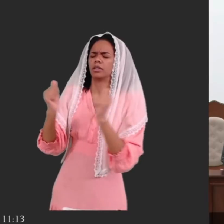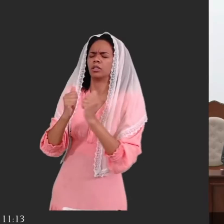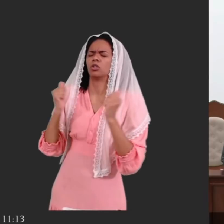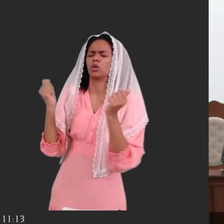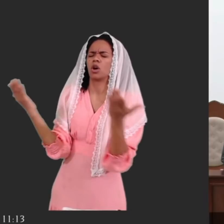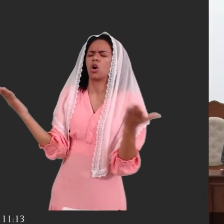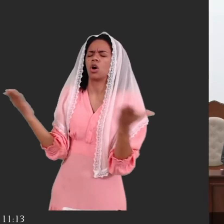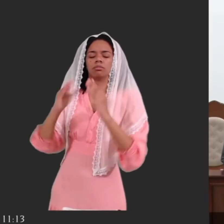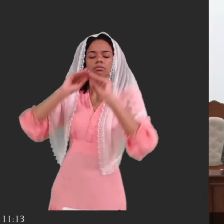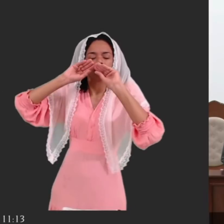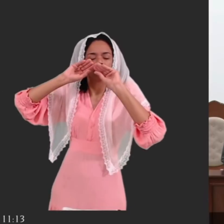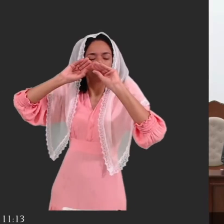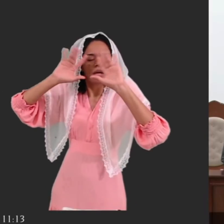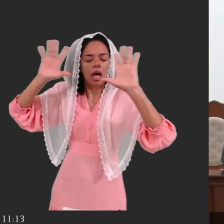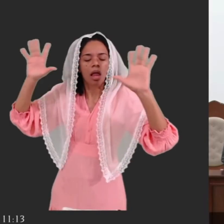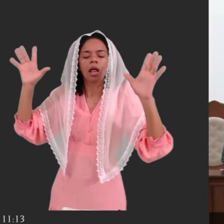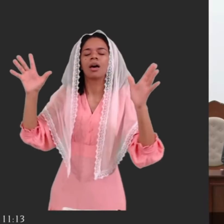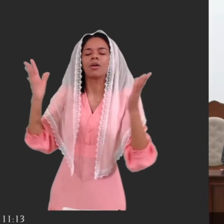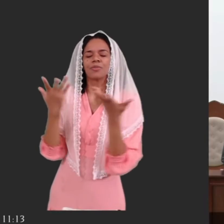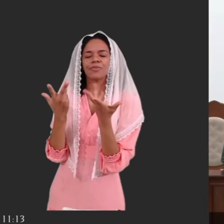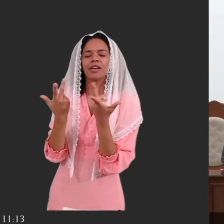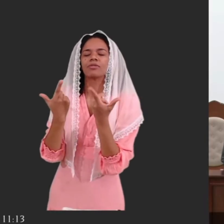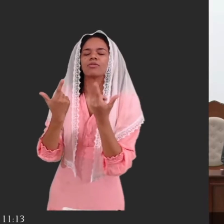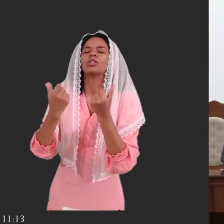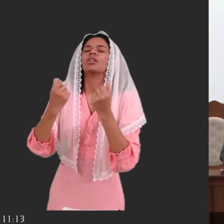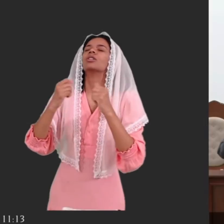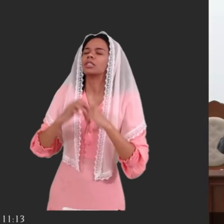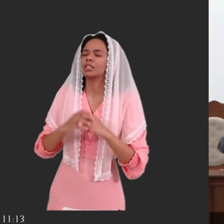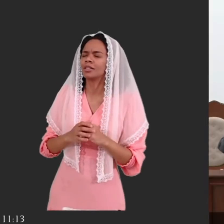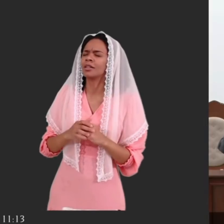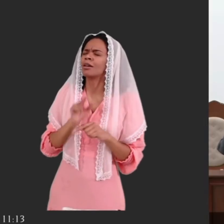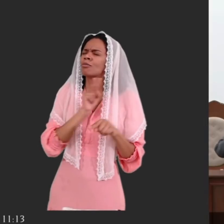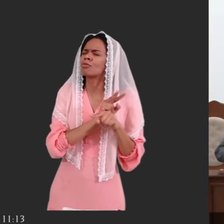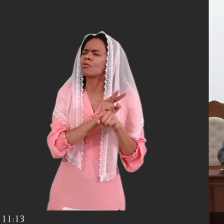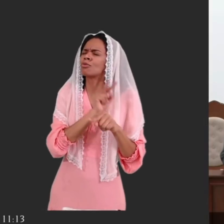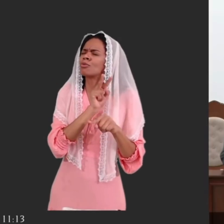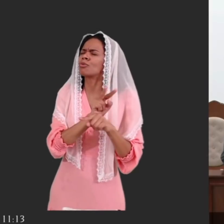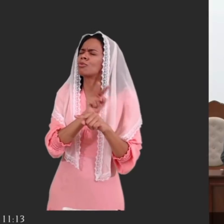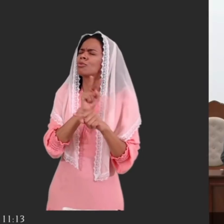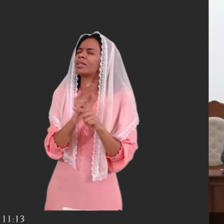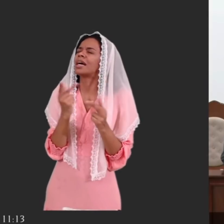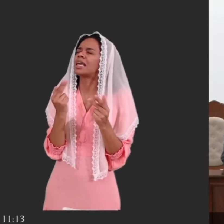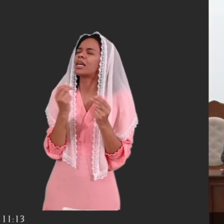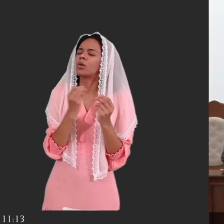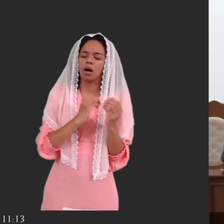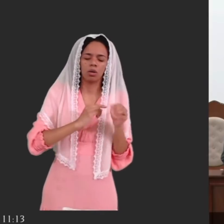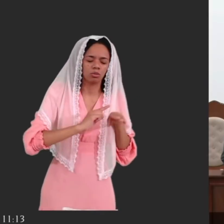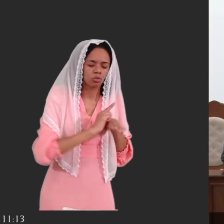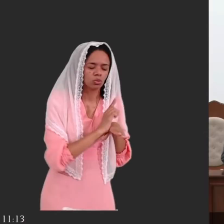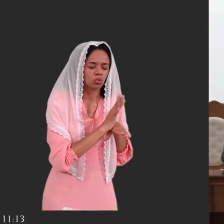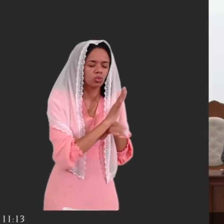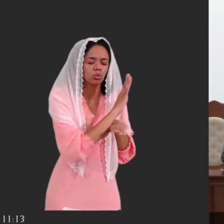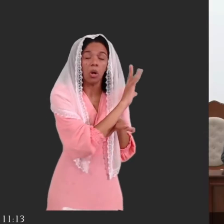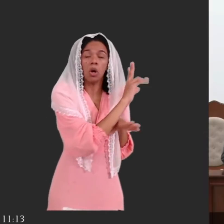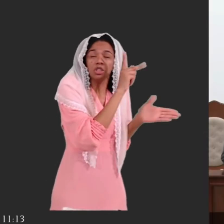um esclarecimento muito grande, muito maravilhoso. Guarda-nos como trigo para a